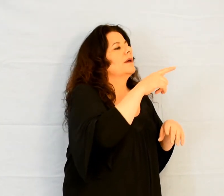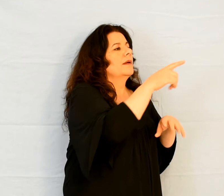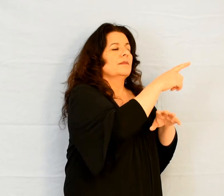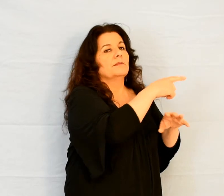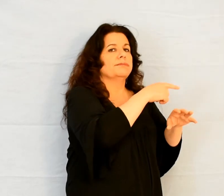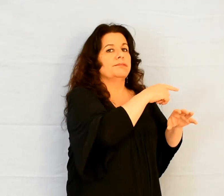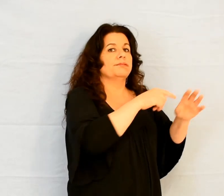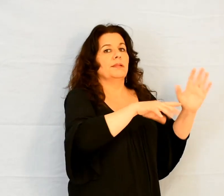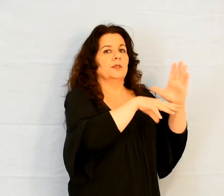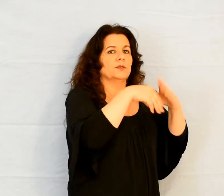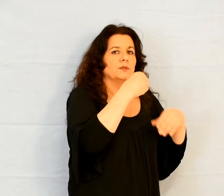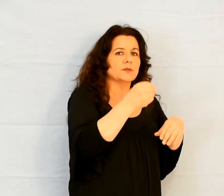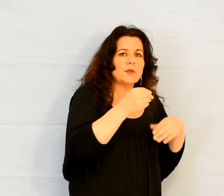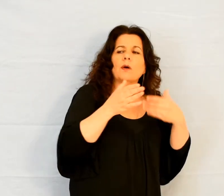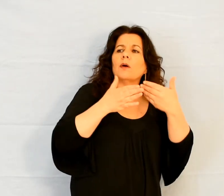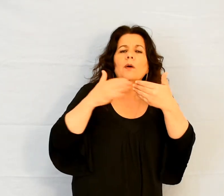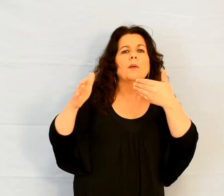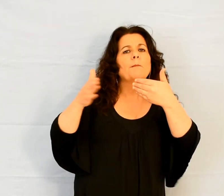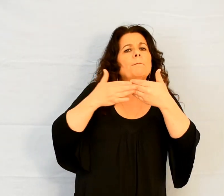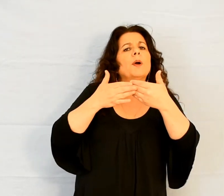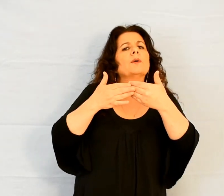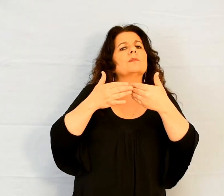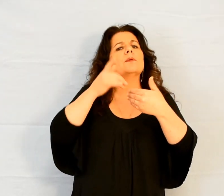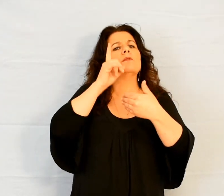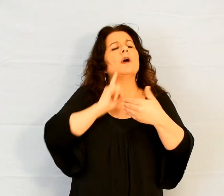gardait la porte et fit entrer Pierre.